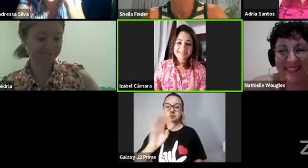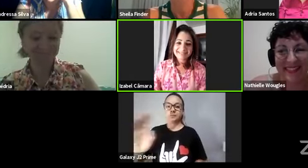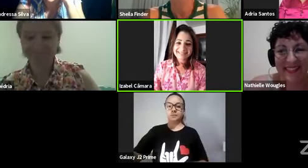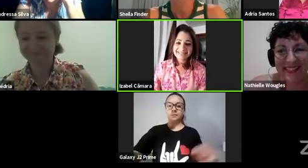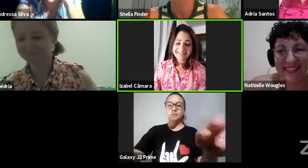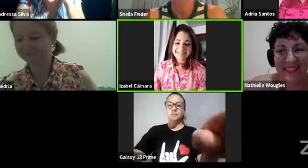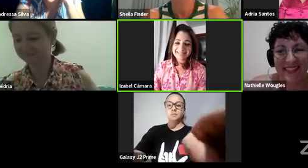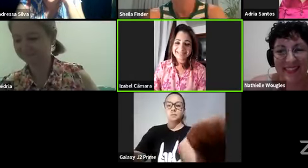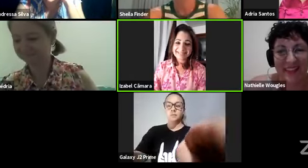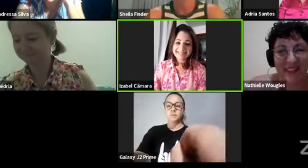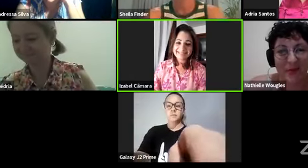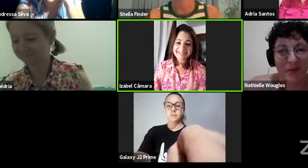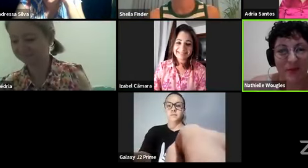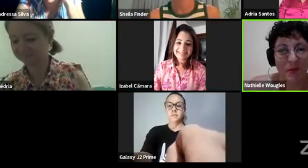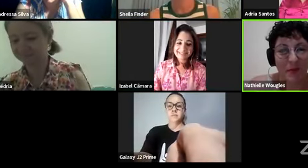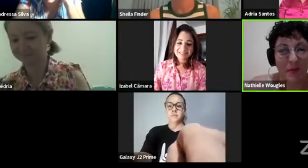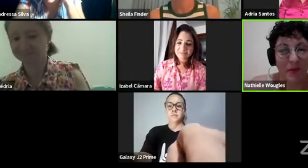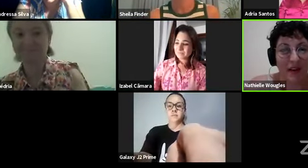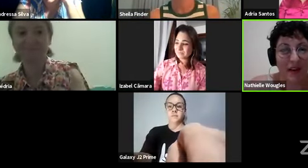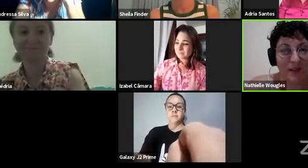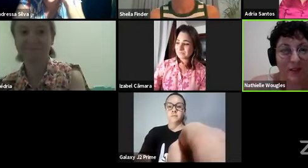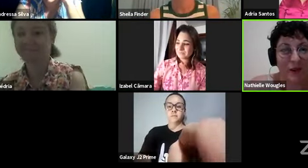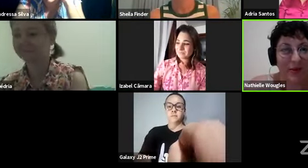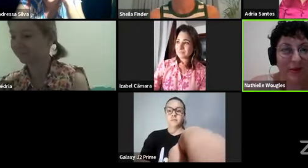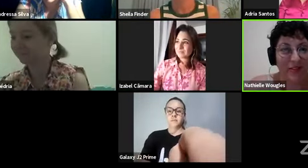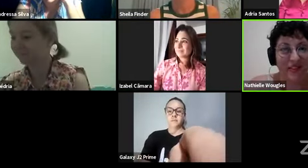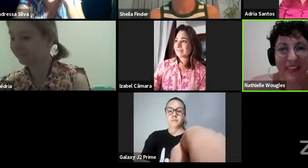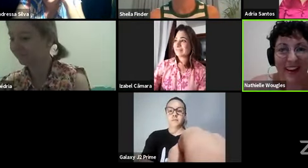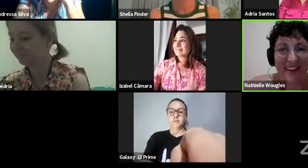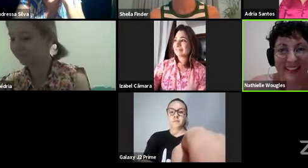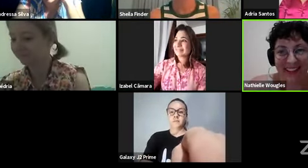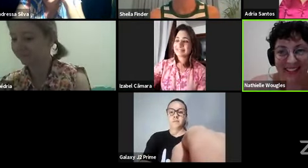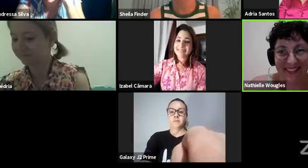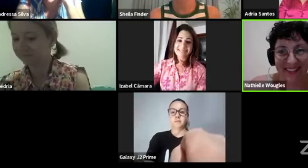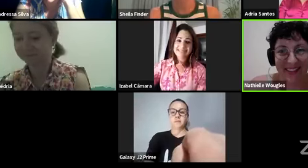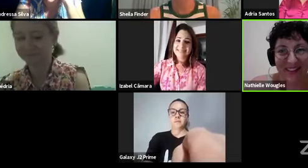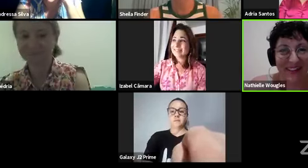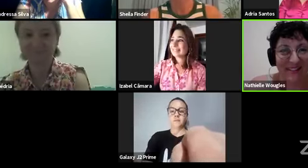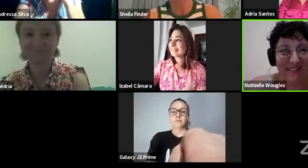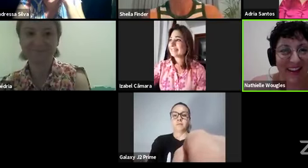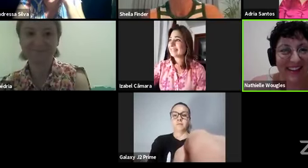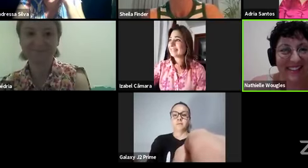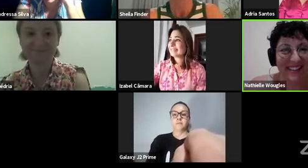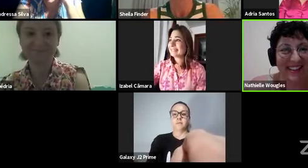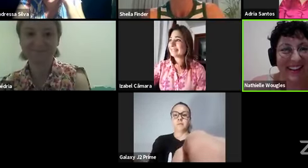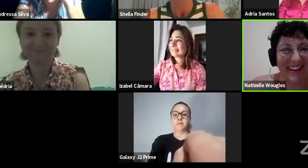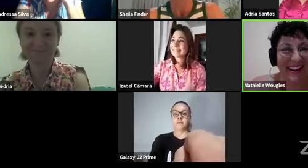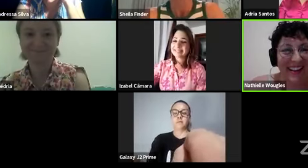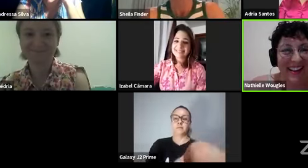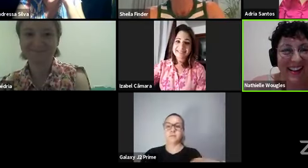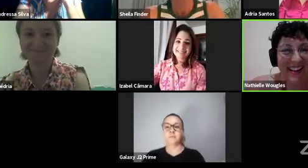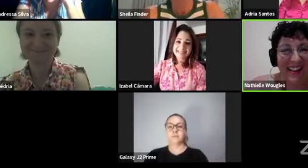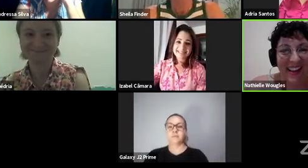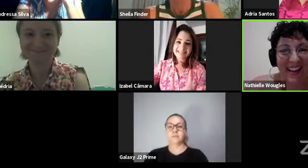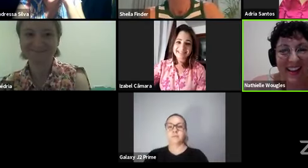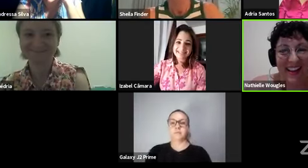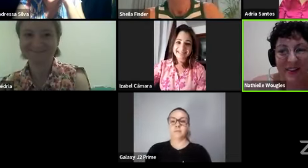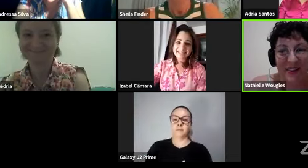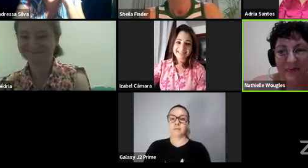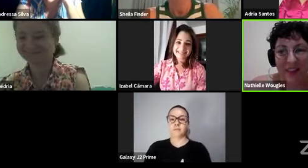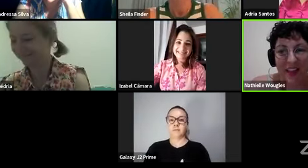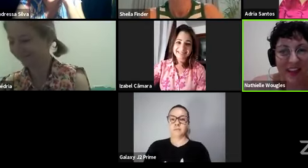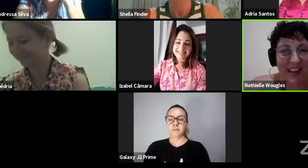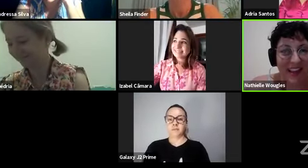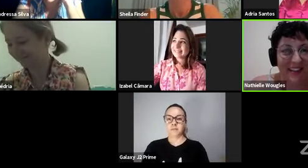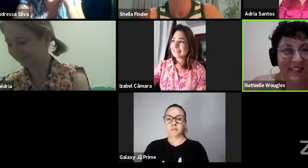Obrigada. Temos uma pessoa neurodiversa dentro da nossa conversa.